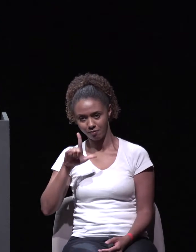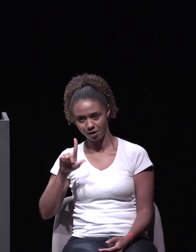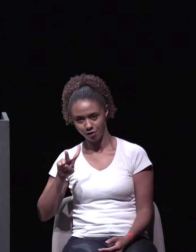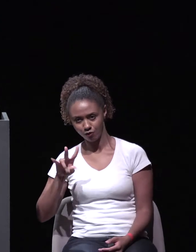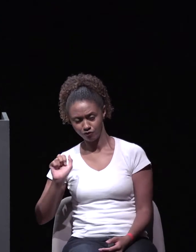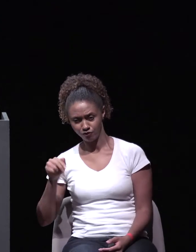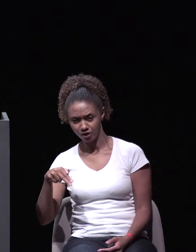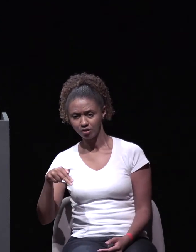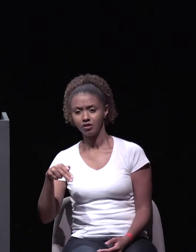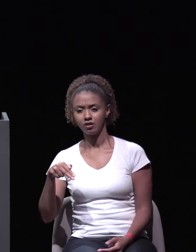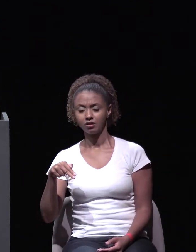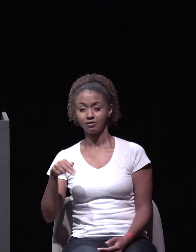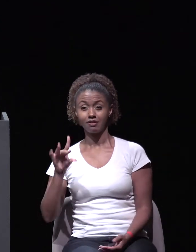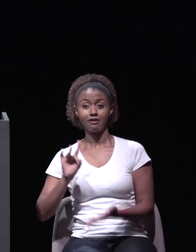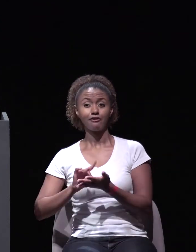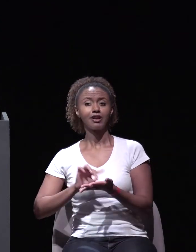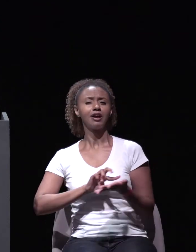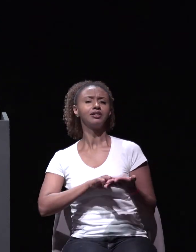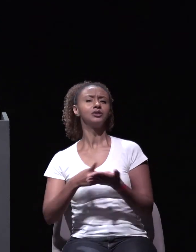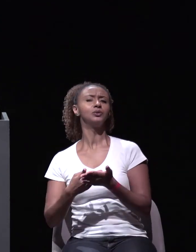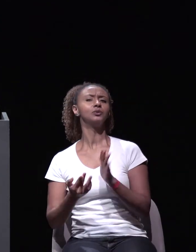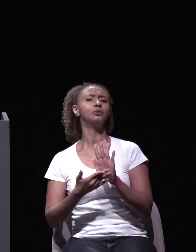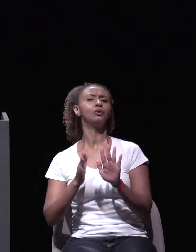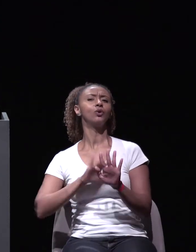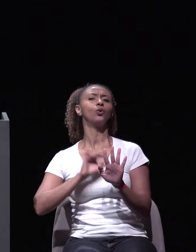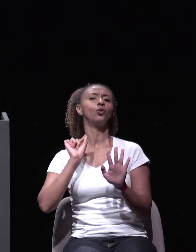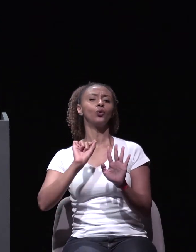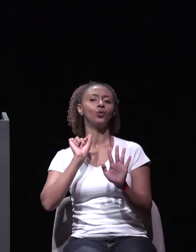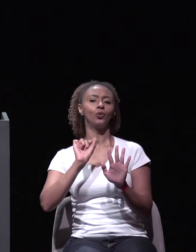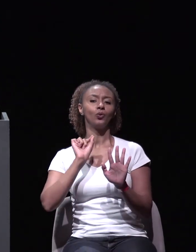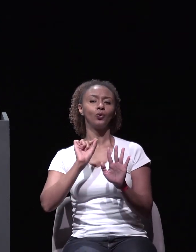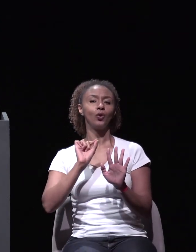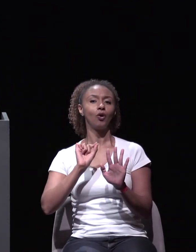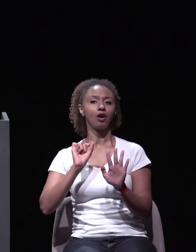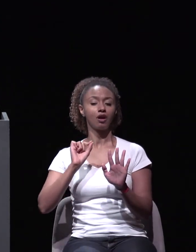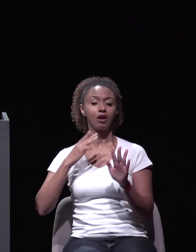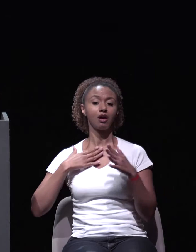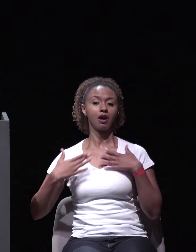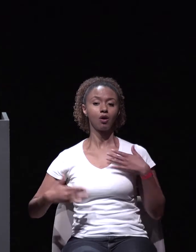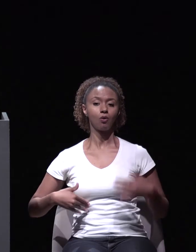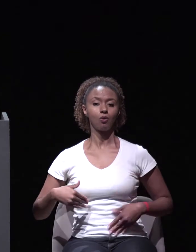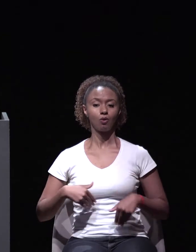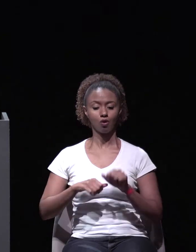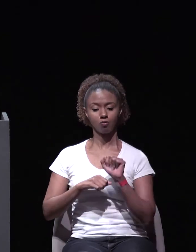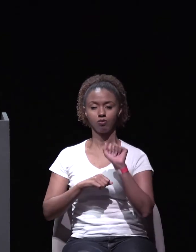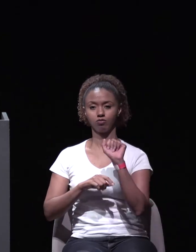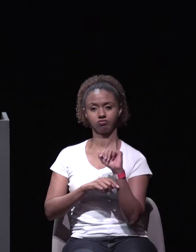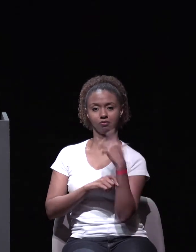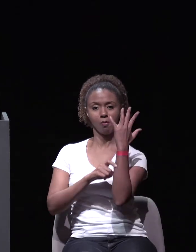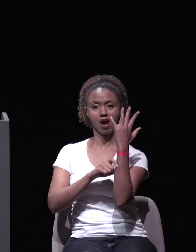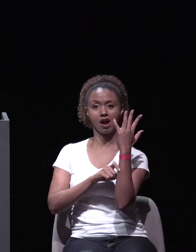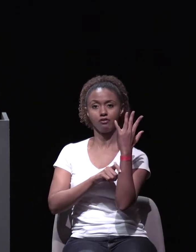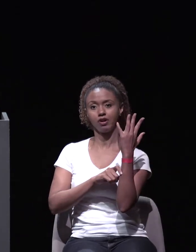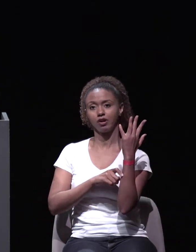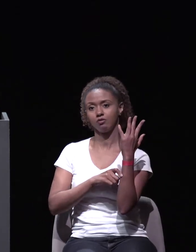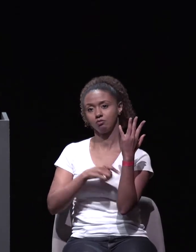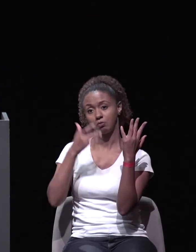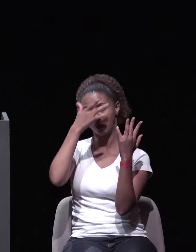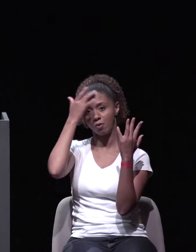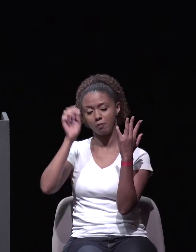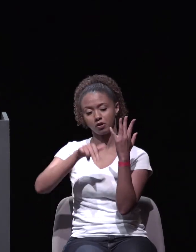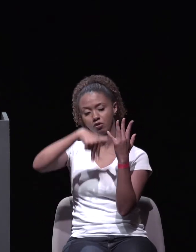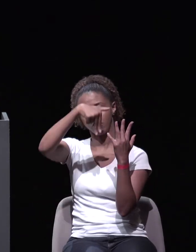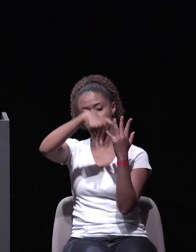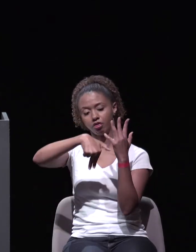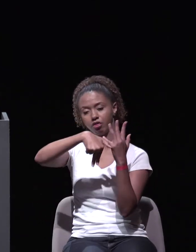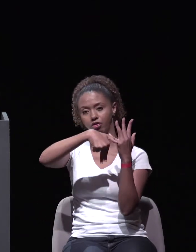pende, é o corpo, né, o corpo pendurado na árvore, né, o corpo produto do linchamento. E a